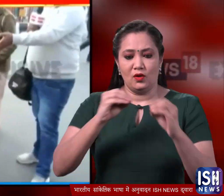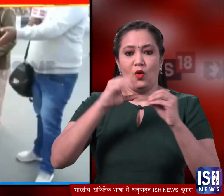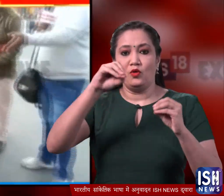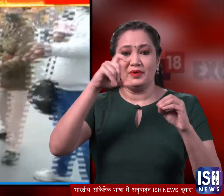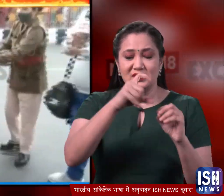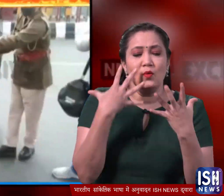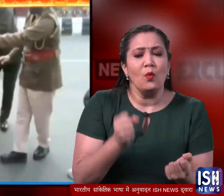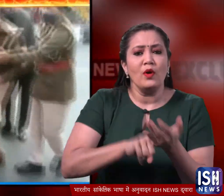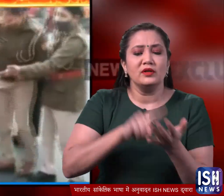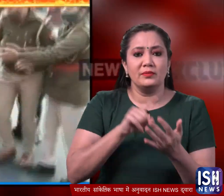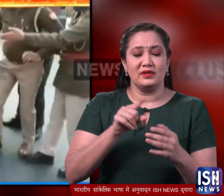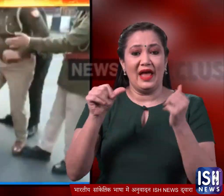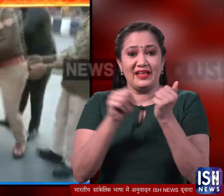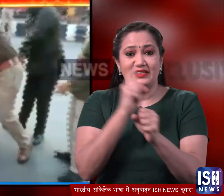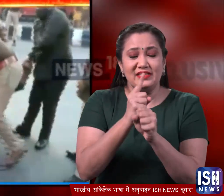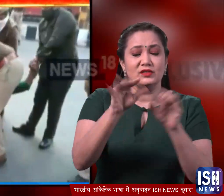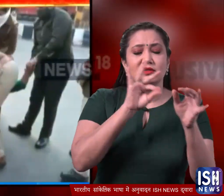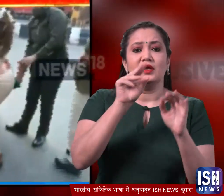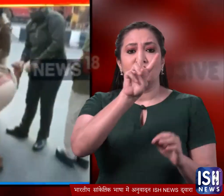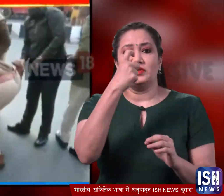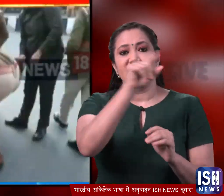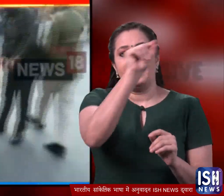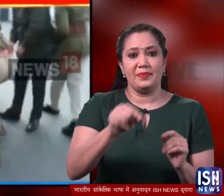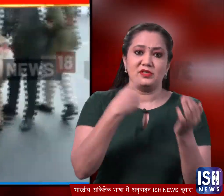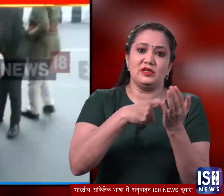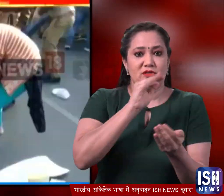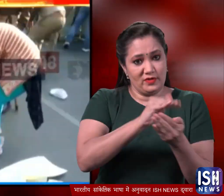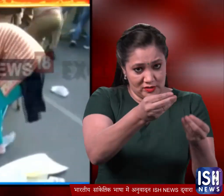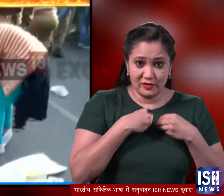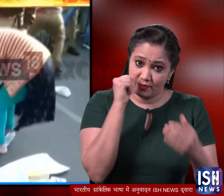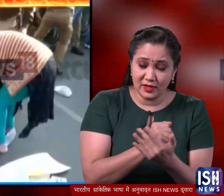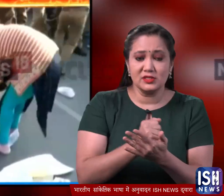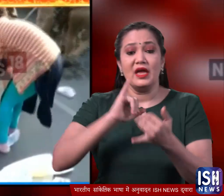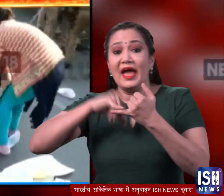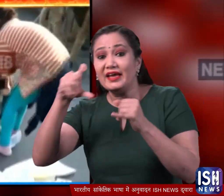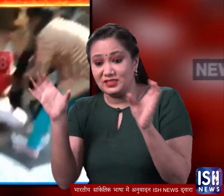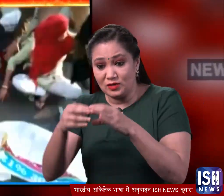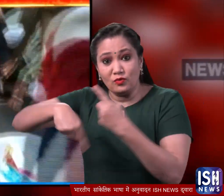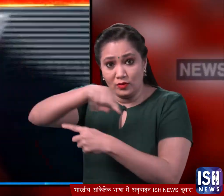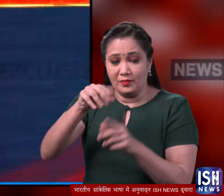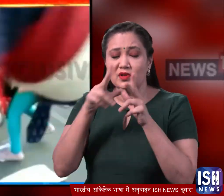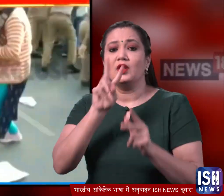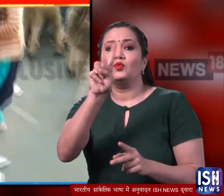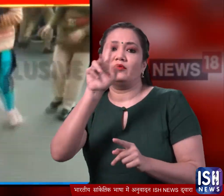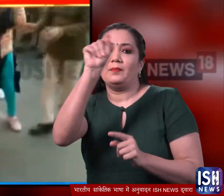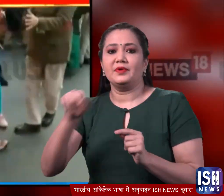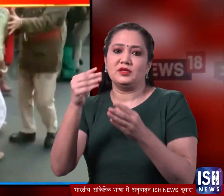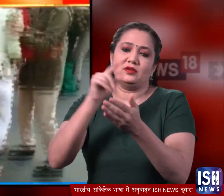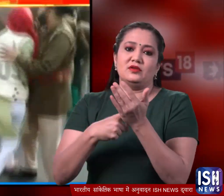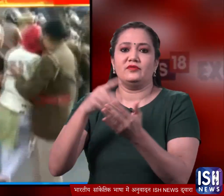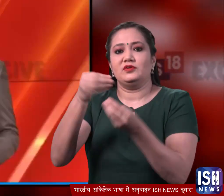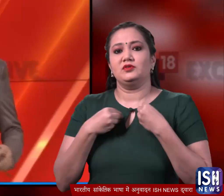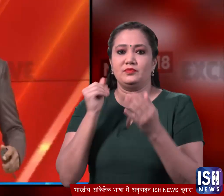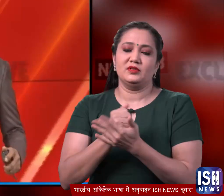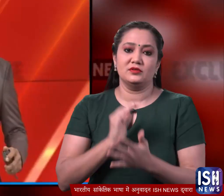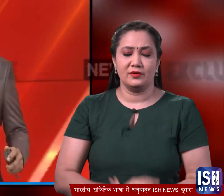ओबीसी समुदाय की मांग है कि सहायक शिक्षक भर्ती में उन्हें 27% आरक्षण मिले, जबकि एससी समुदाय के उम्मीदवार 21% आरक्षण मांग रहे